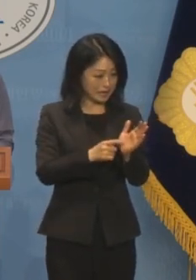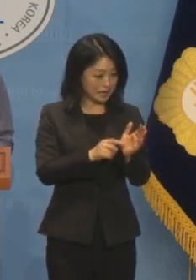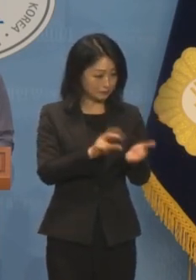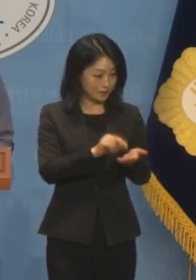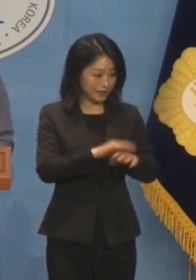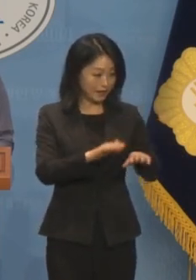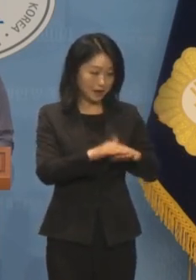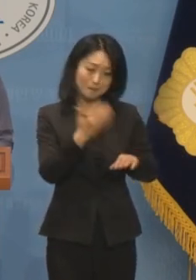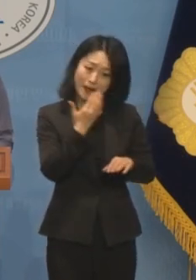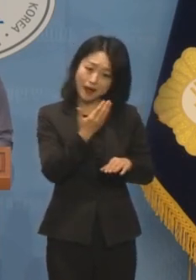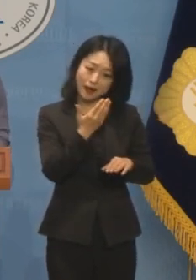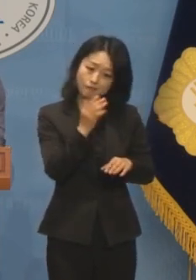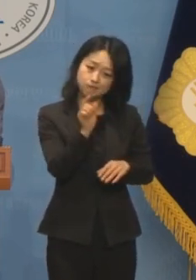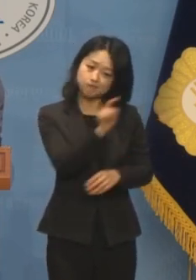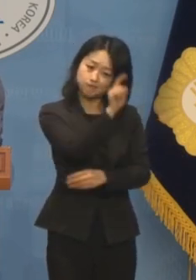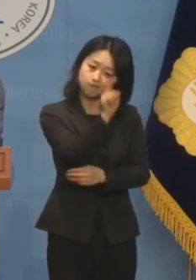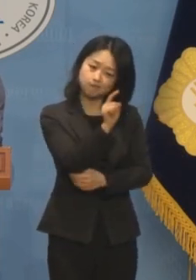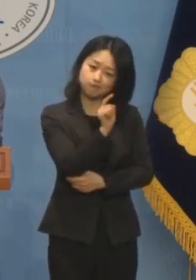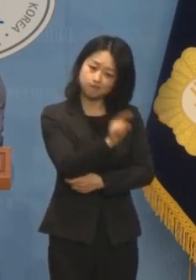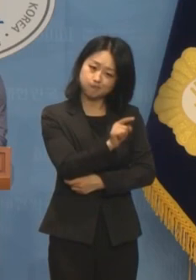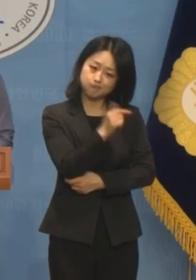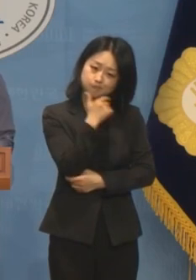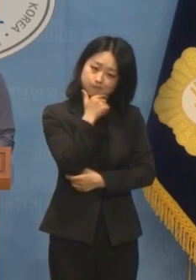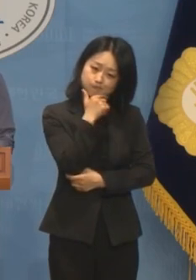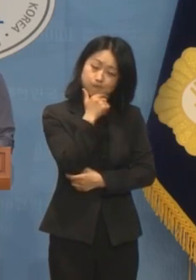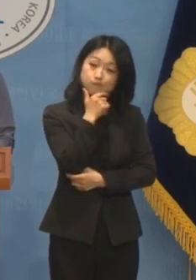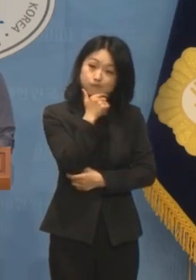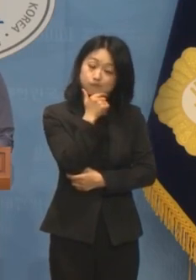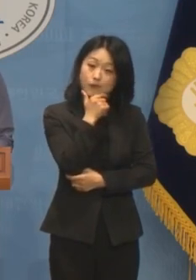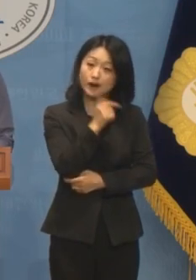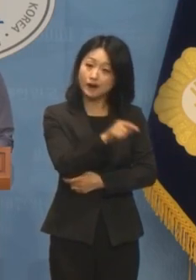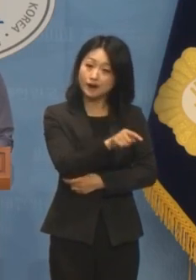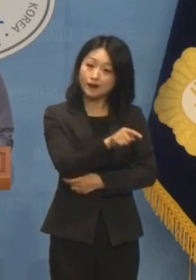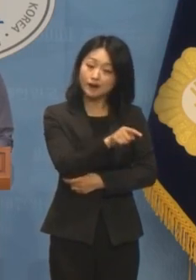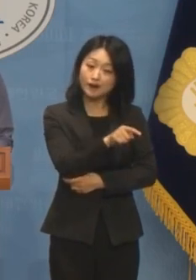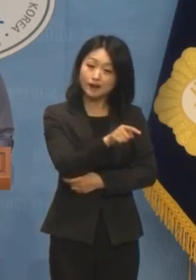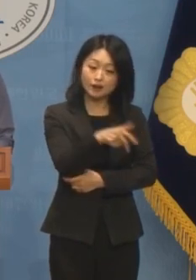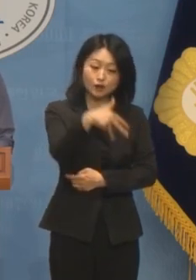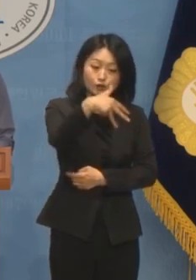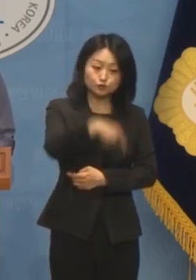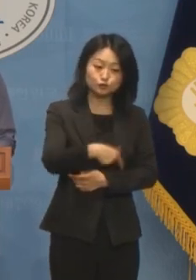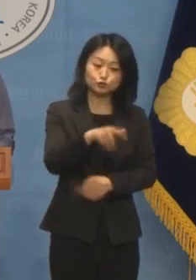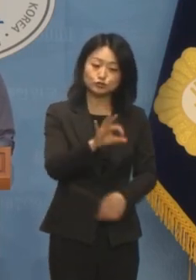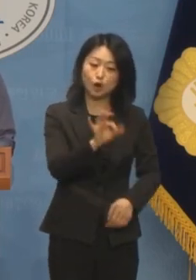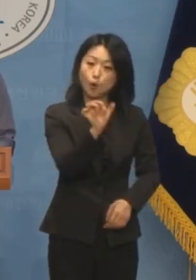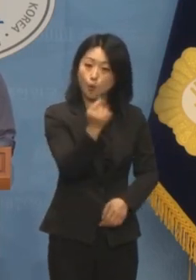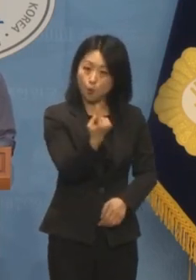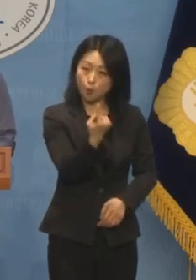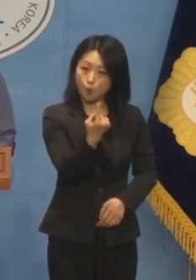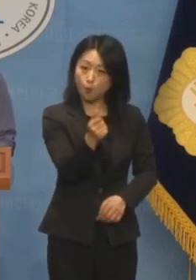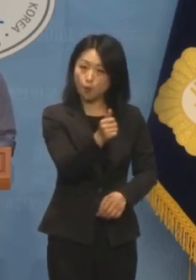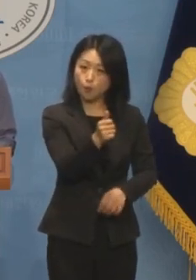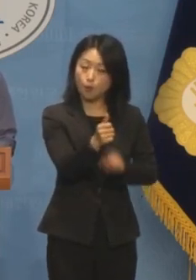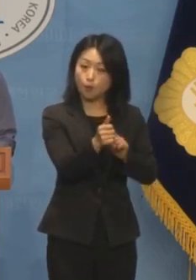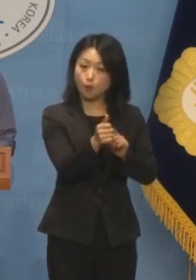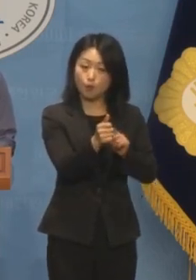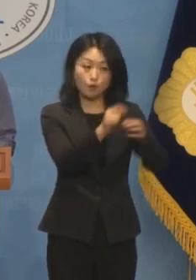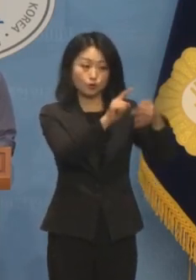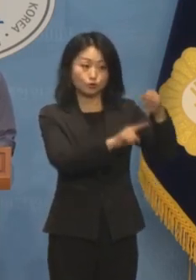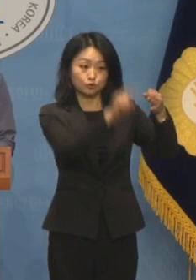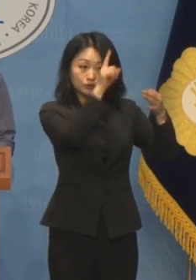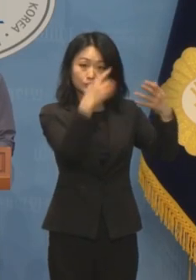수 있을지 의문이 들 수밖에 없습니다. 당연직인 추경호 원내대표는 현 정부의